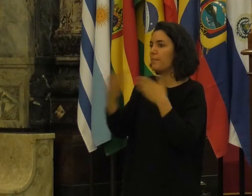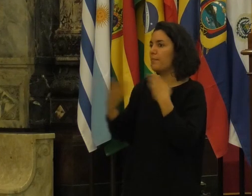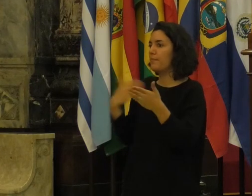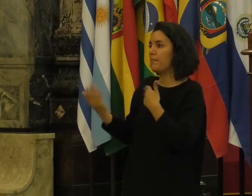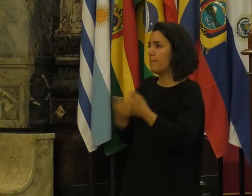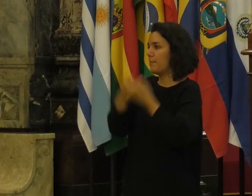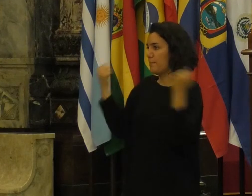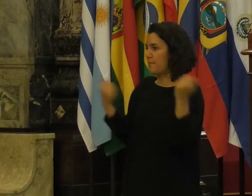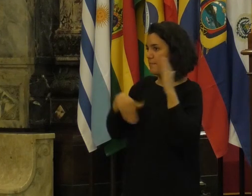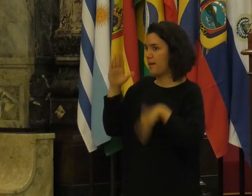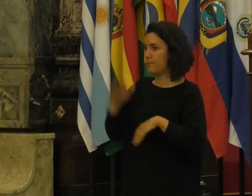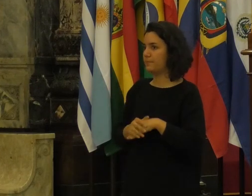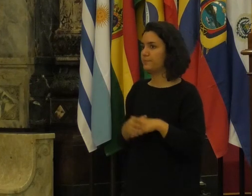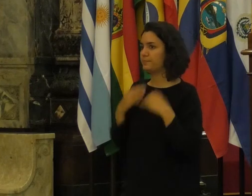lectura.